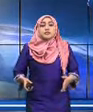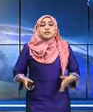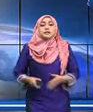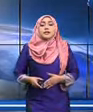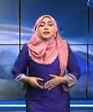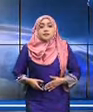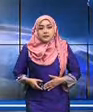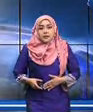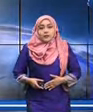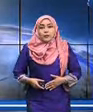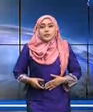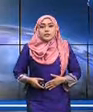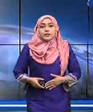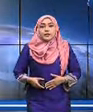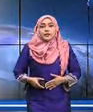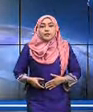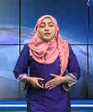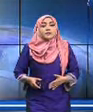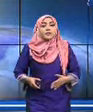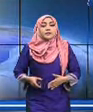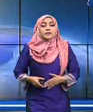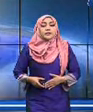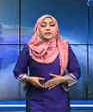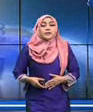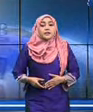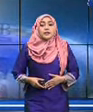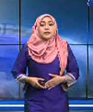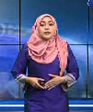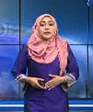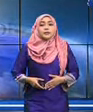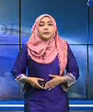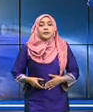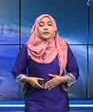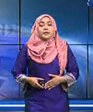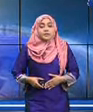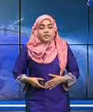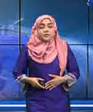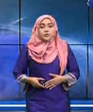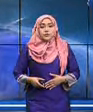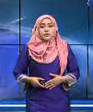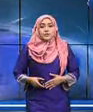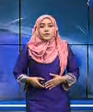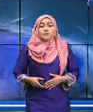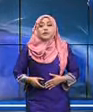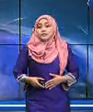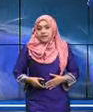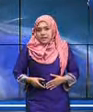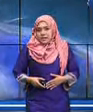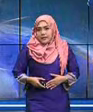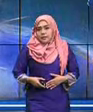konsisten menegaskan bahawa ia tidak pernah memasukkan sebarang dana ke dalam akaun peribadi Perdana Menteri Dato' Sri Najib Tun Razak. Perkara itu